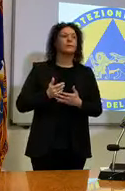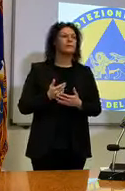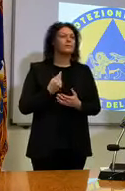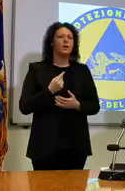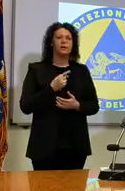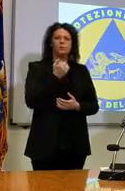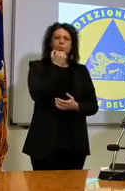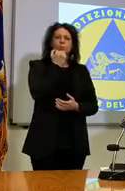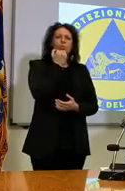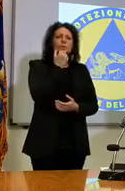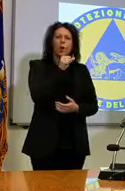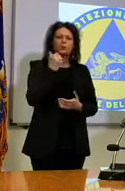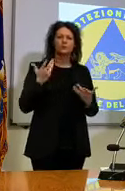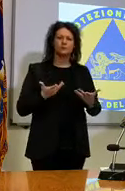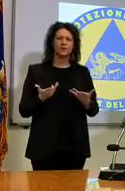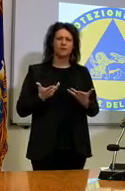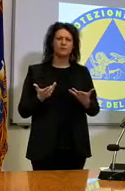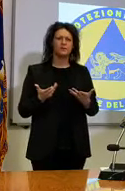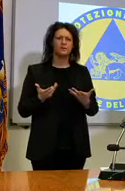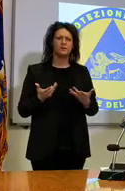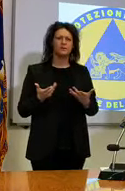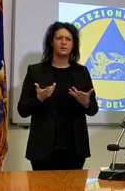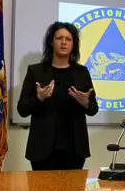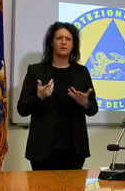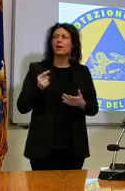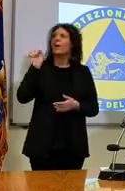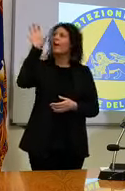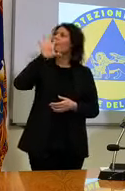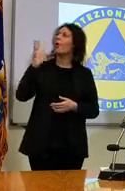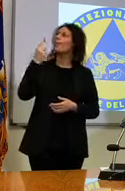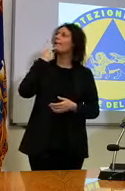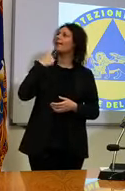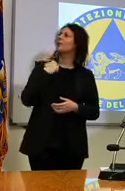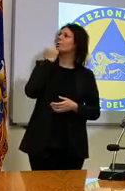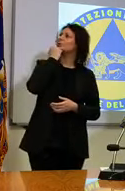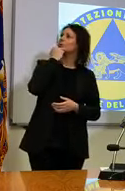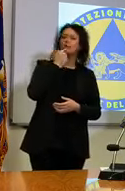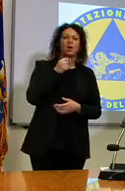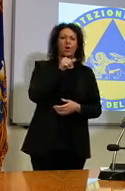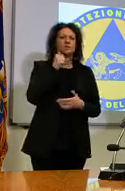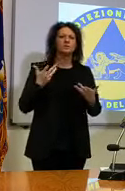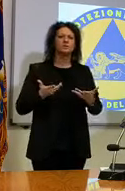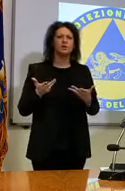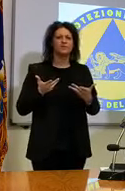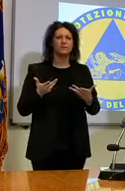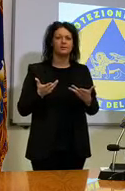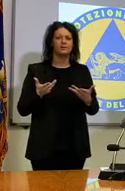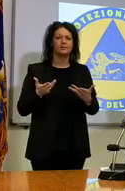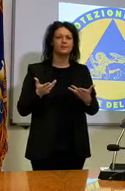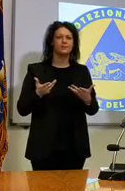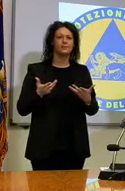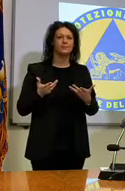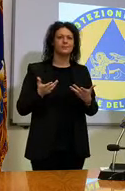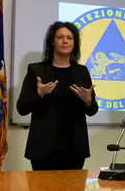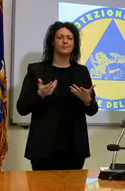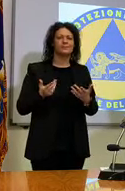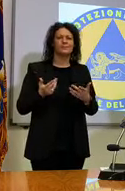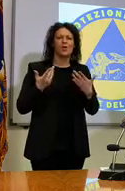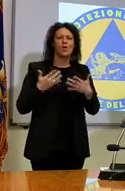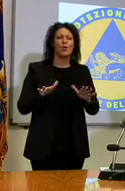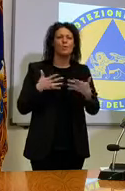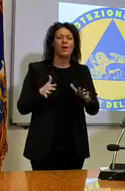di che? Stai parlando dell'Europa? Sì. Ma non se ne facciamo niente, cioè non... Cioè, guardate che siamo ormai a un